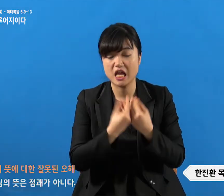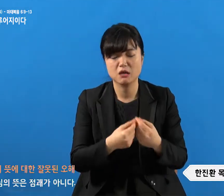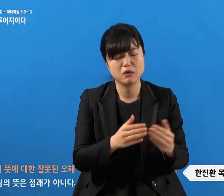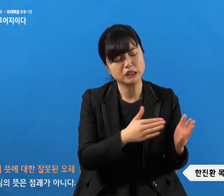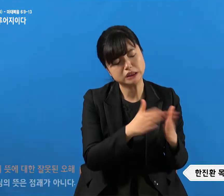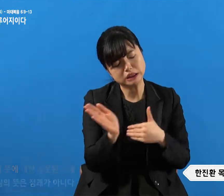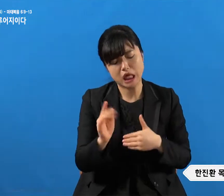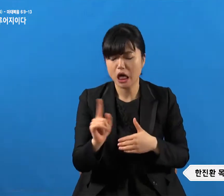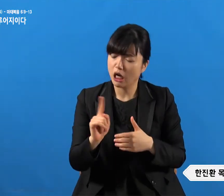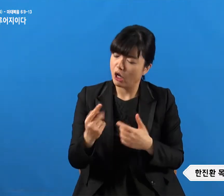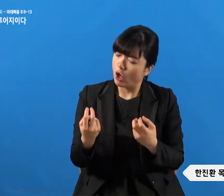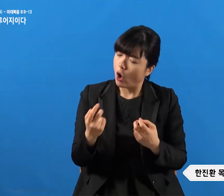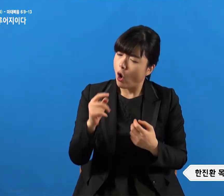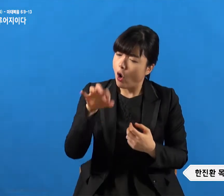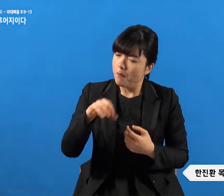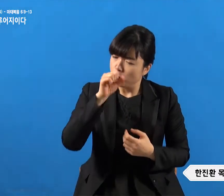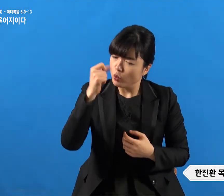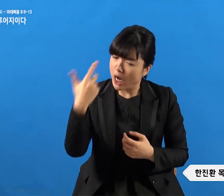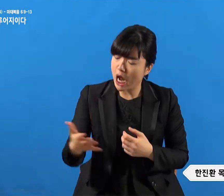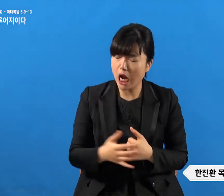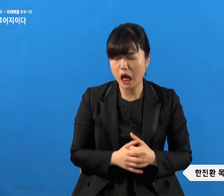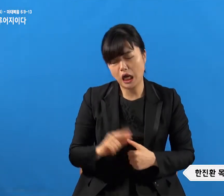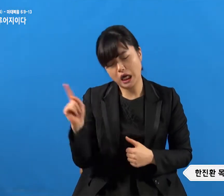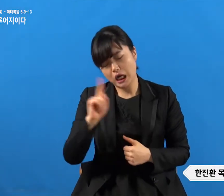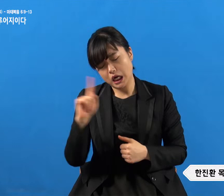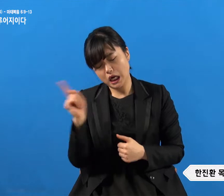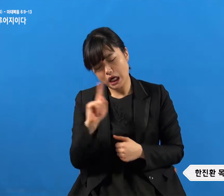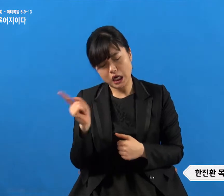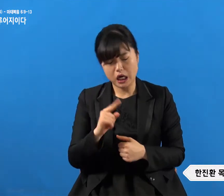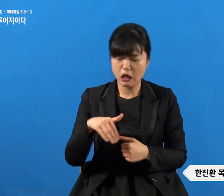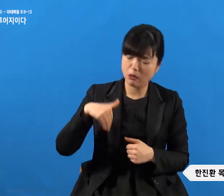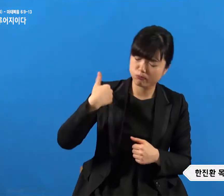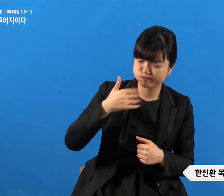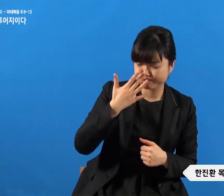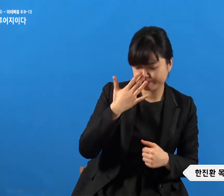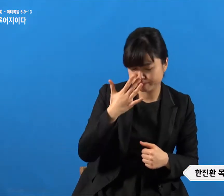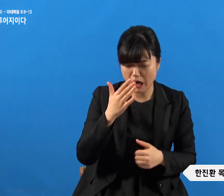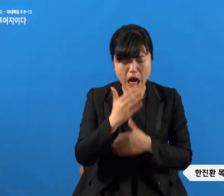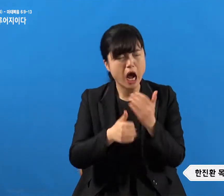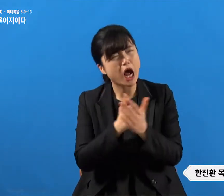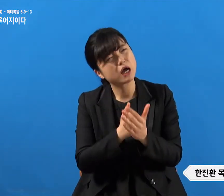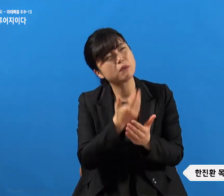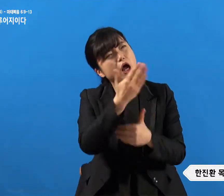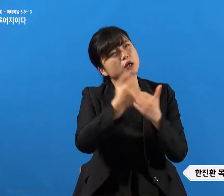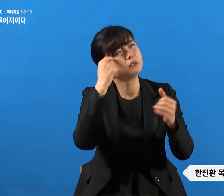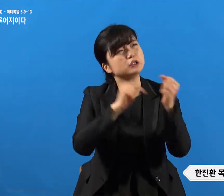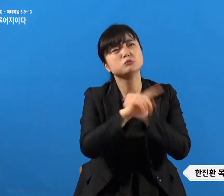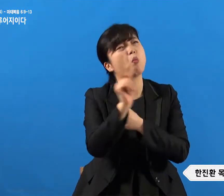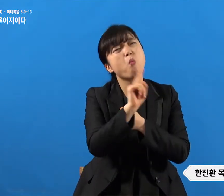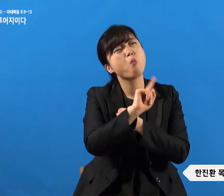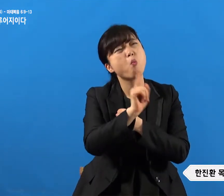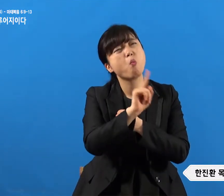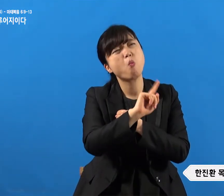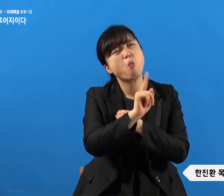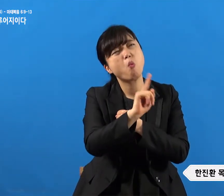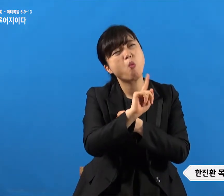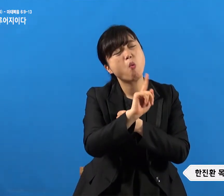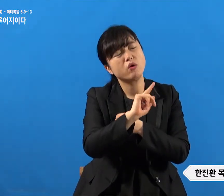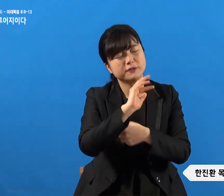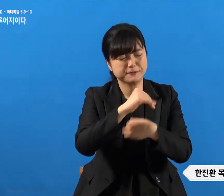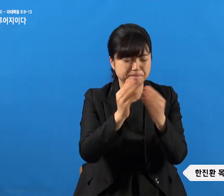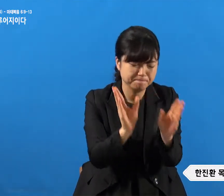이사를 가야겠는데 도대체 어디로 가야 할까? 도무지 모르겠다. 하나님, 당신의 뜻이